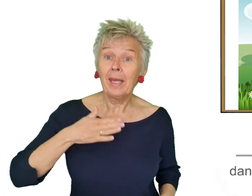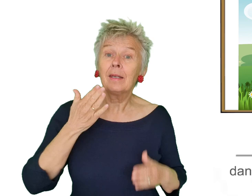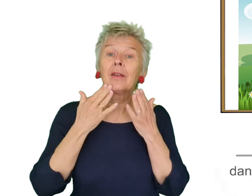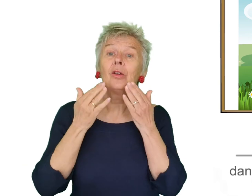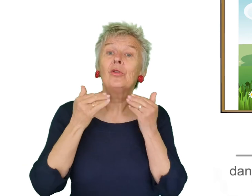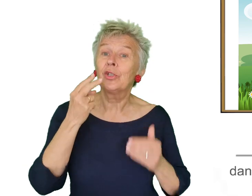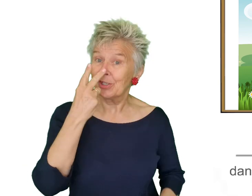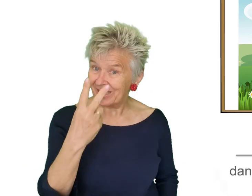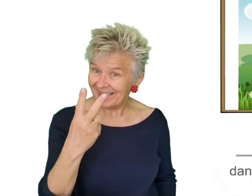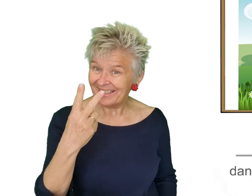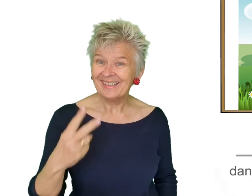cadeautje